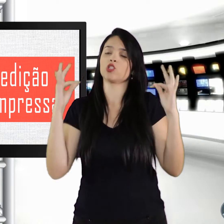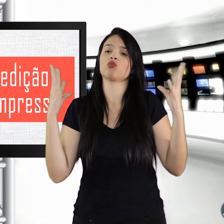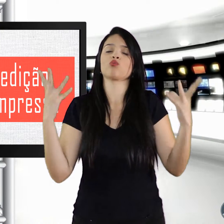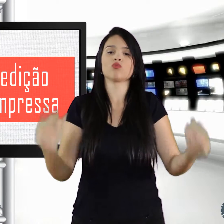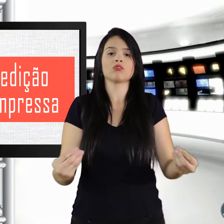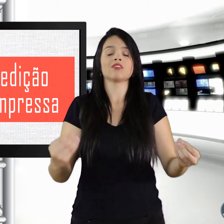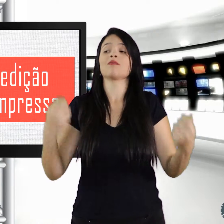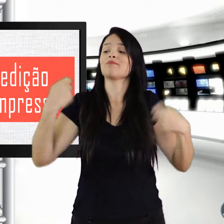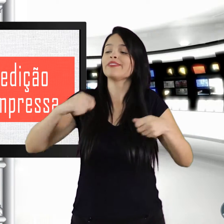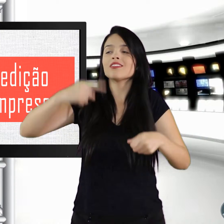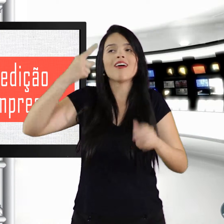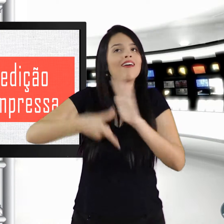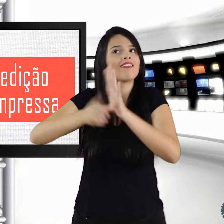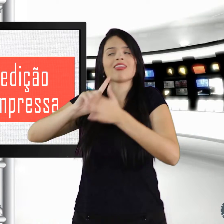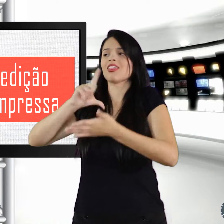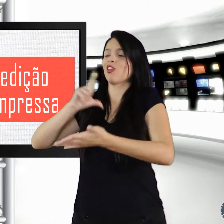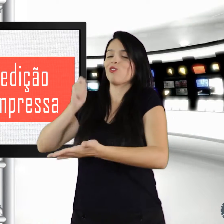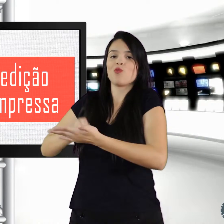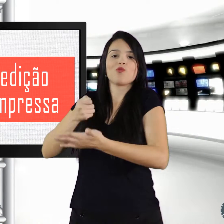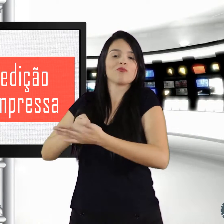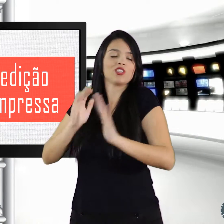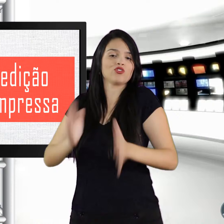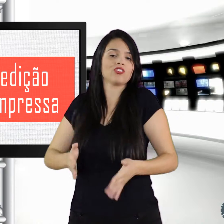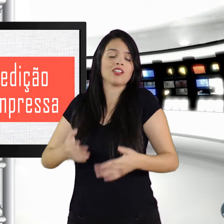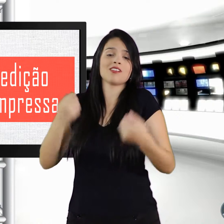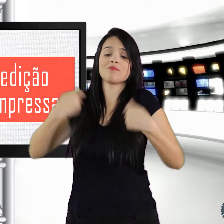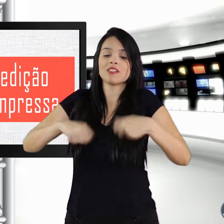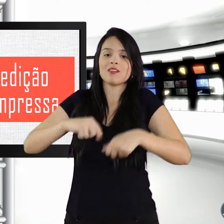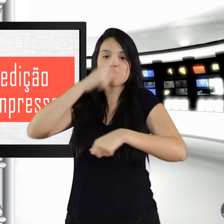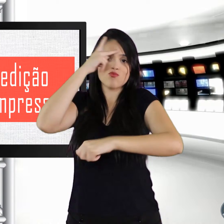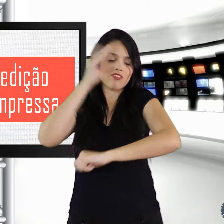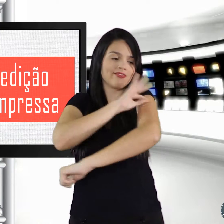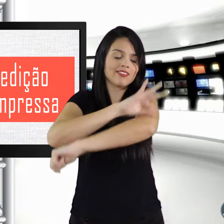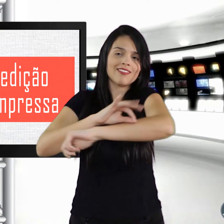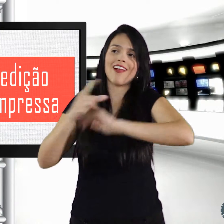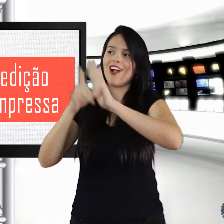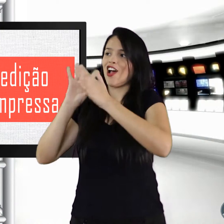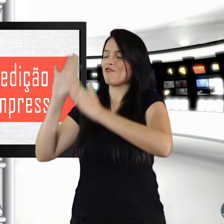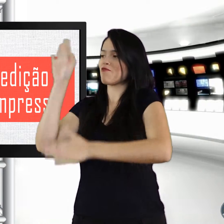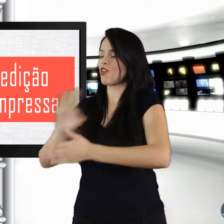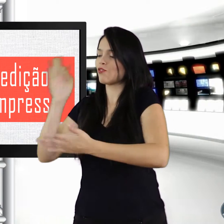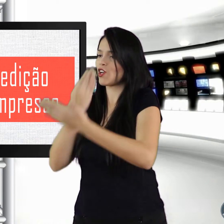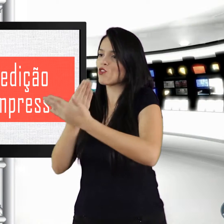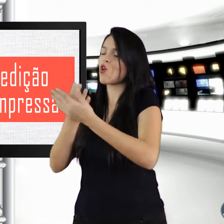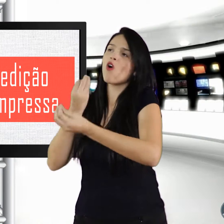é obrigação. Os arquitetos deveriam ter essa matéria na escola, assim como em relação às construções